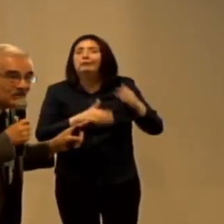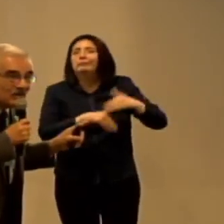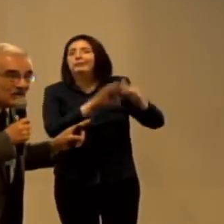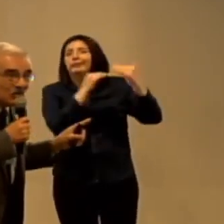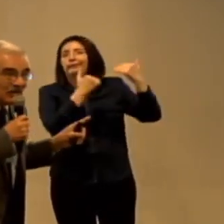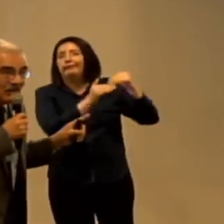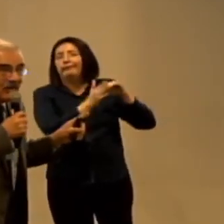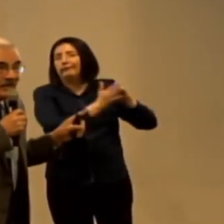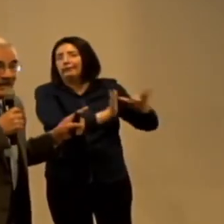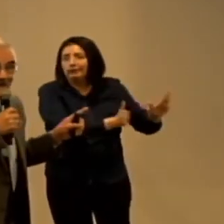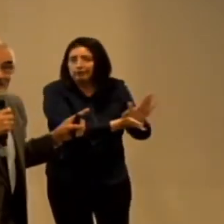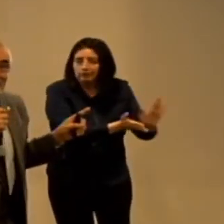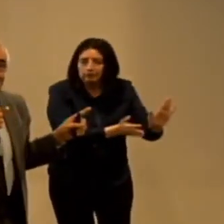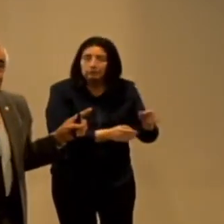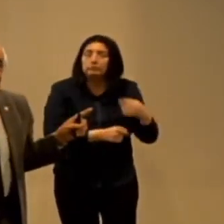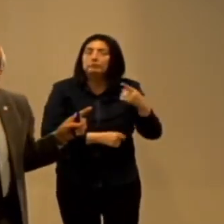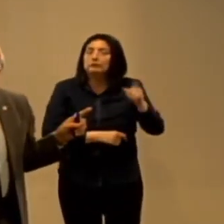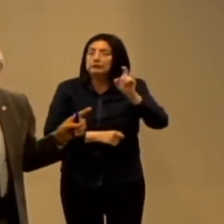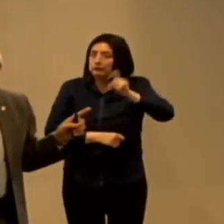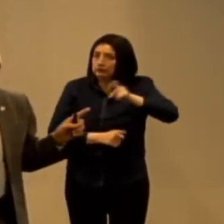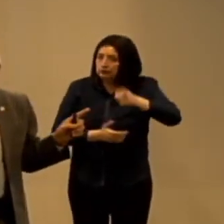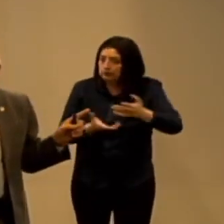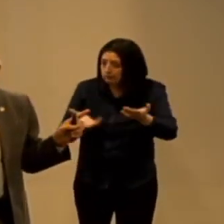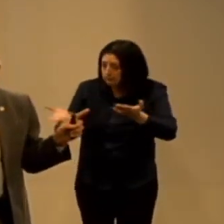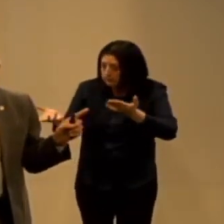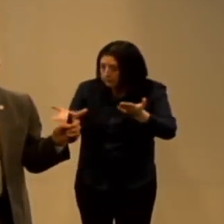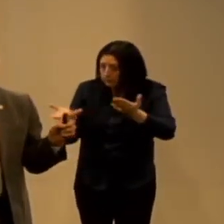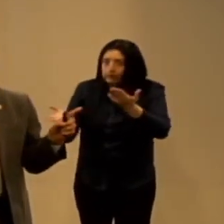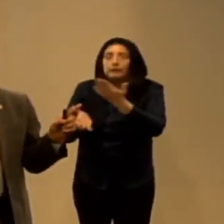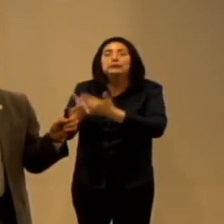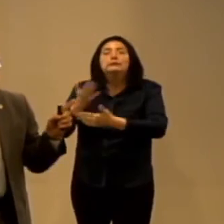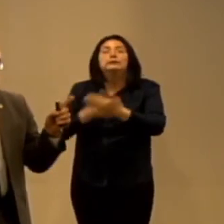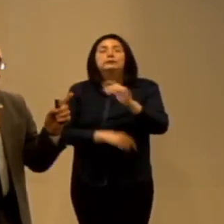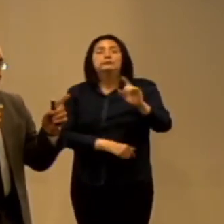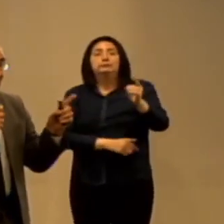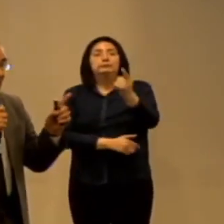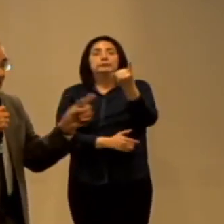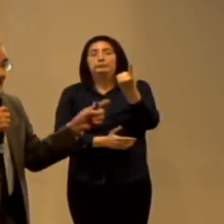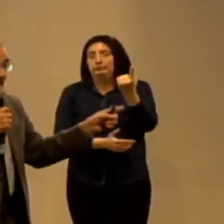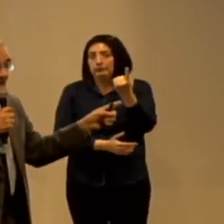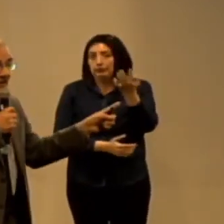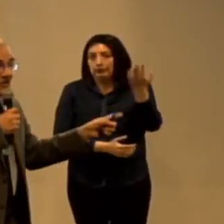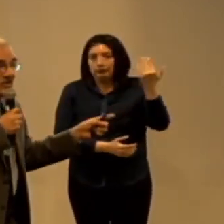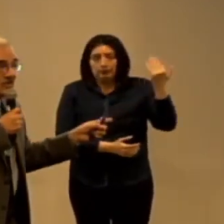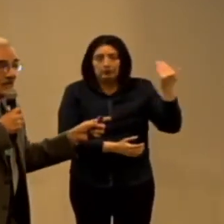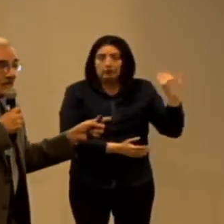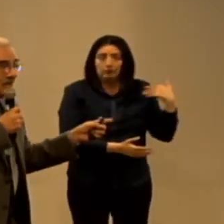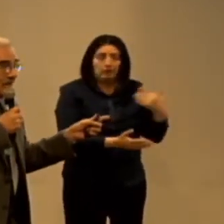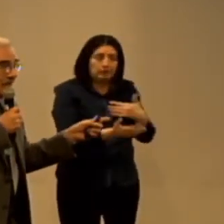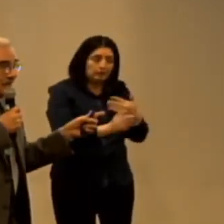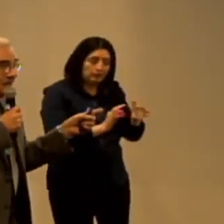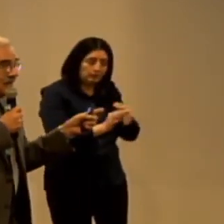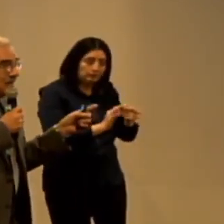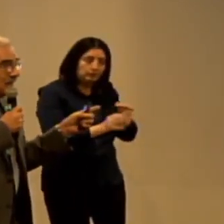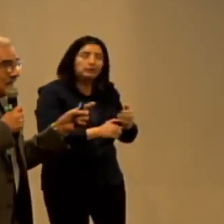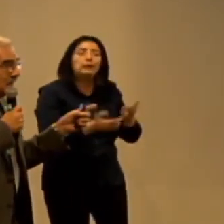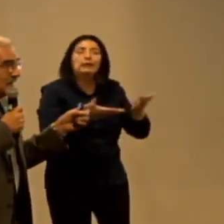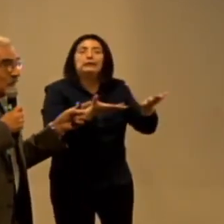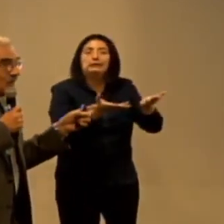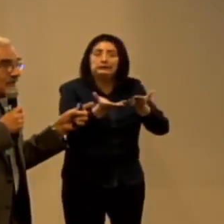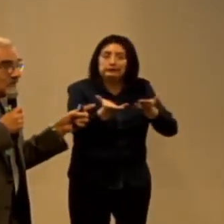discriminador, porque tenemos que atender a la discapacidad. Primero, como les dije en mi discurso inicial,